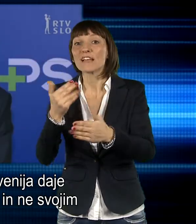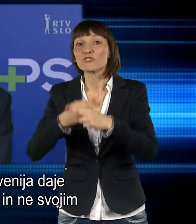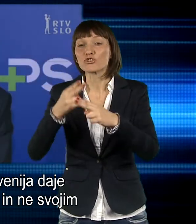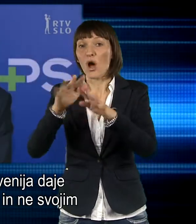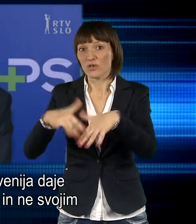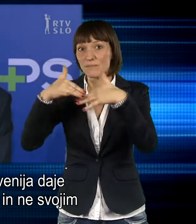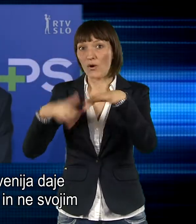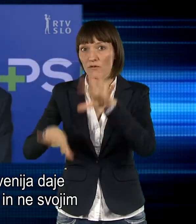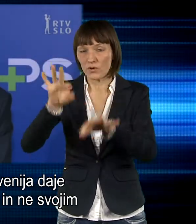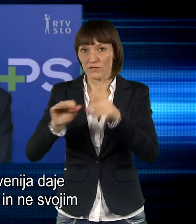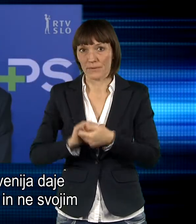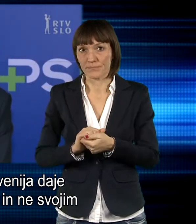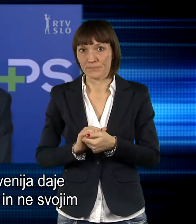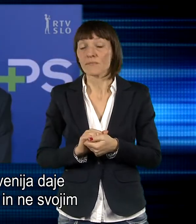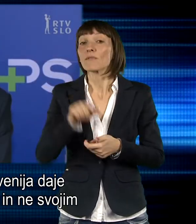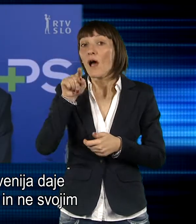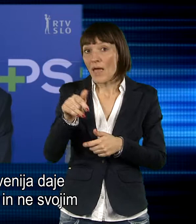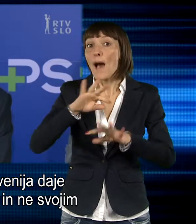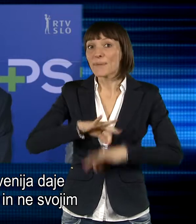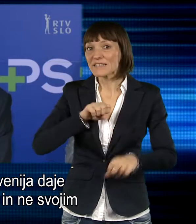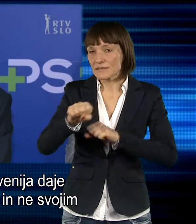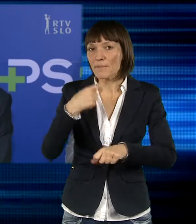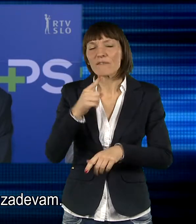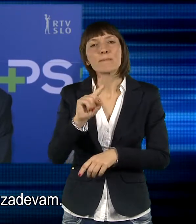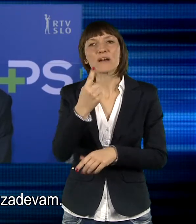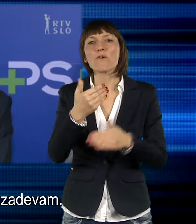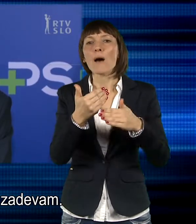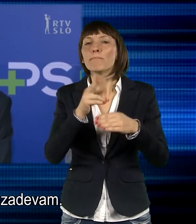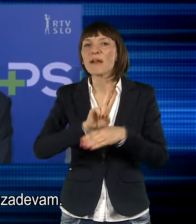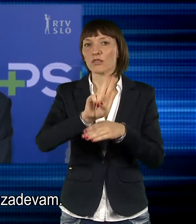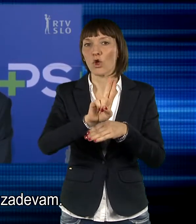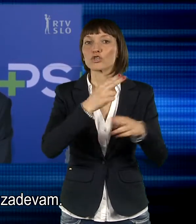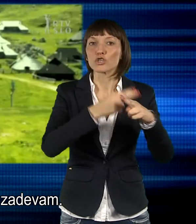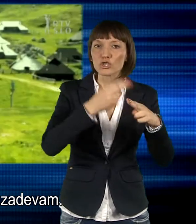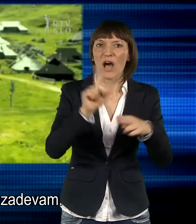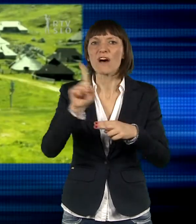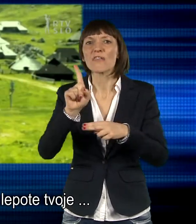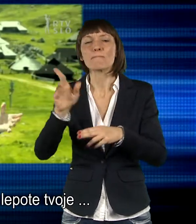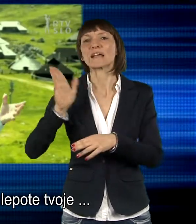Pozitivna Slovenija daje prednost državi in ne svojim strankarskim zadevam.